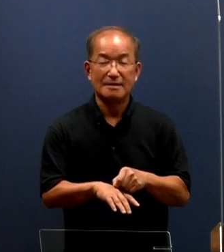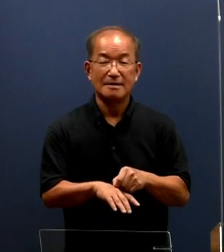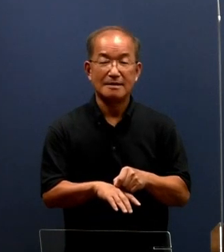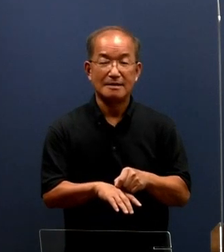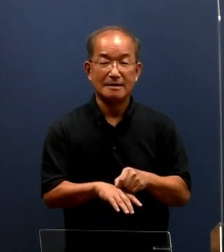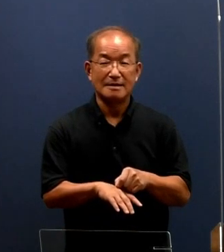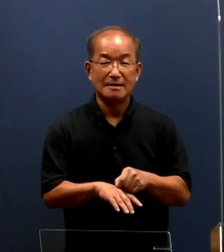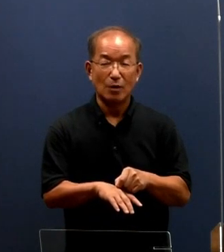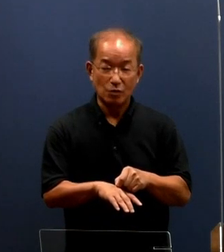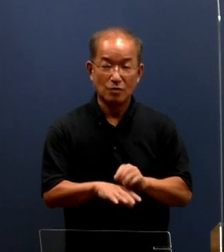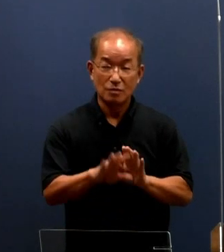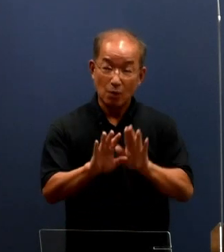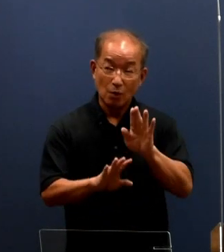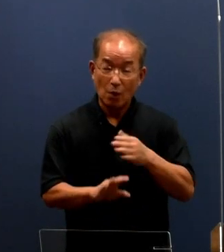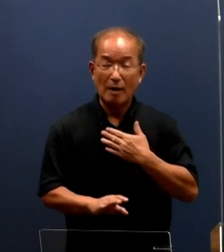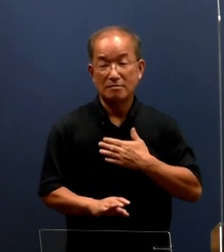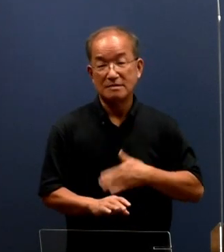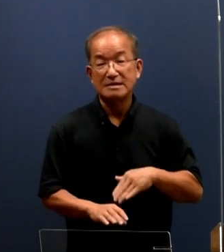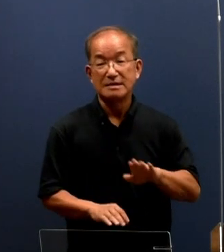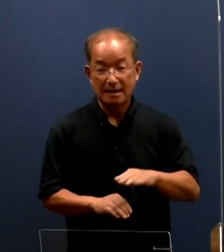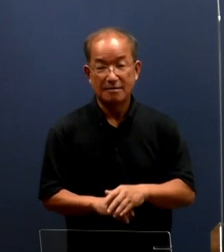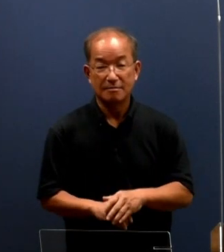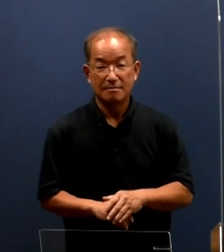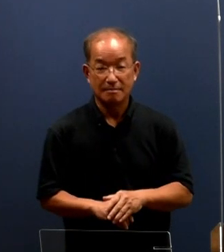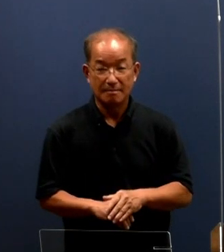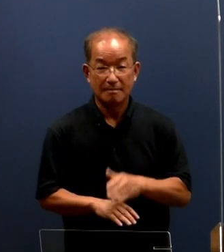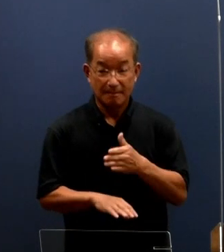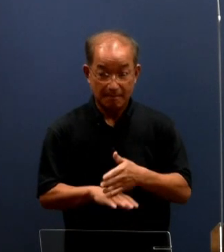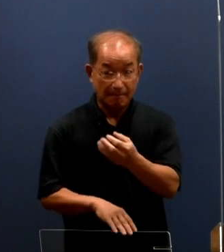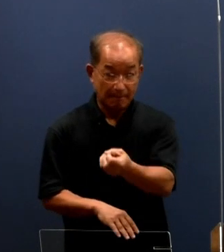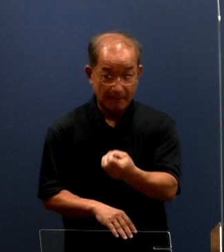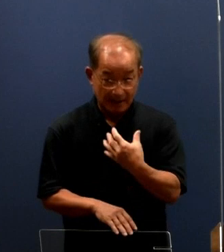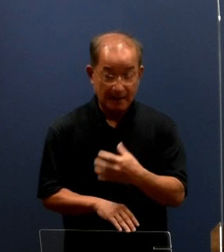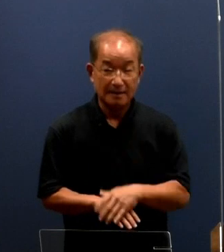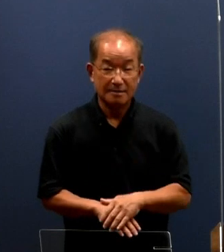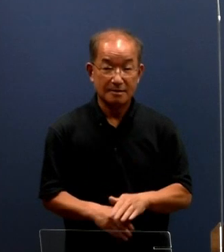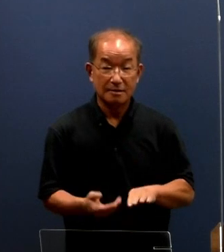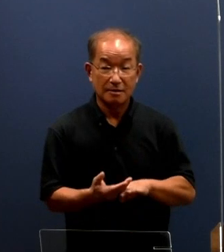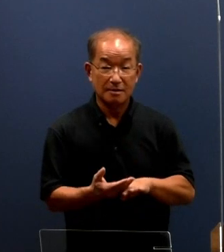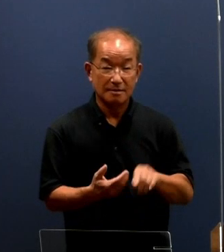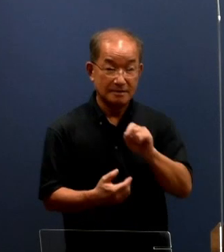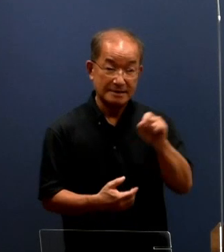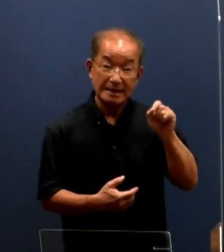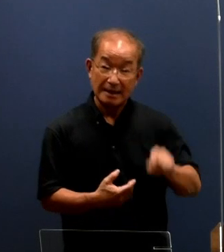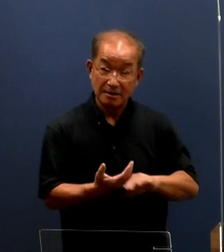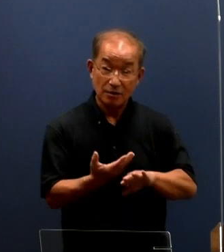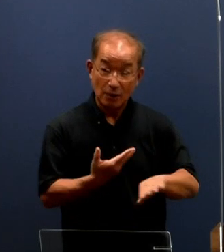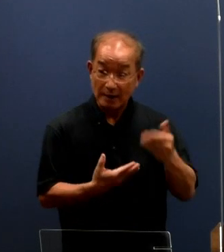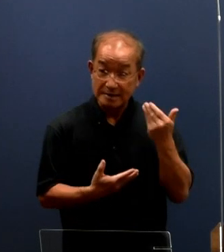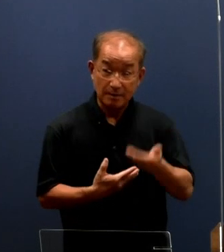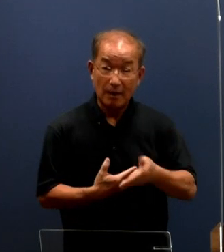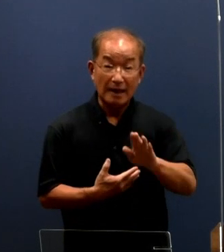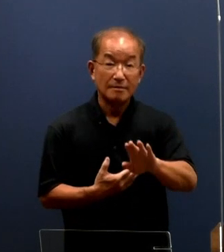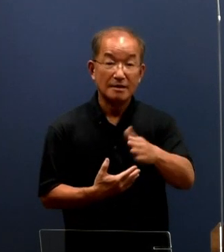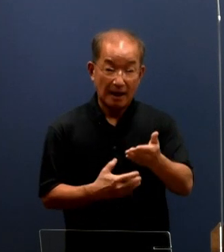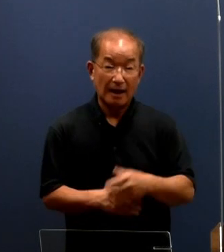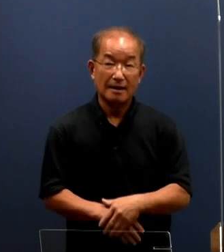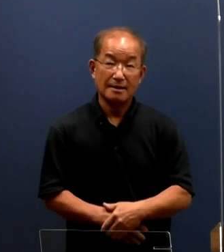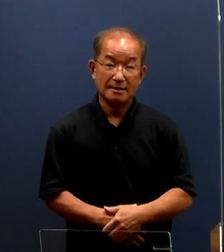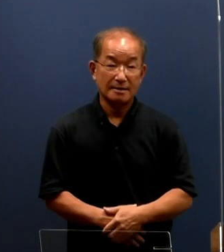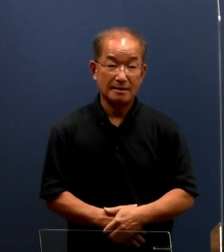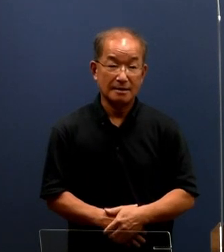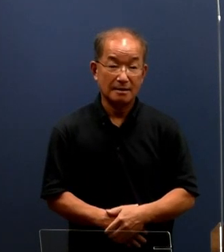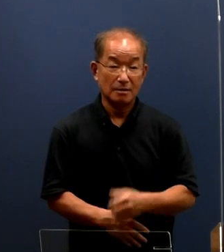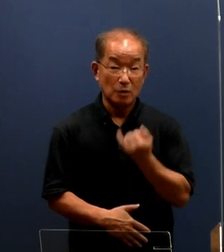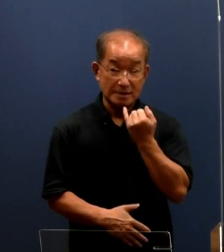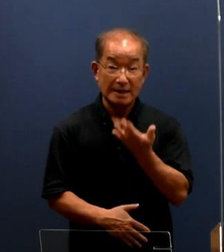識です。 ありがとうございます。 その他ご質問ございますでしょうか。よろしいで